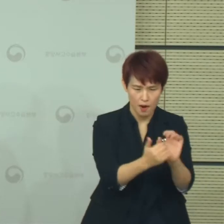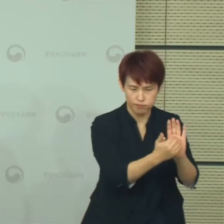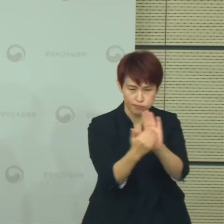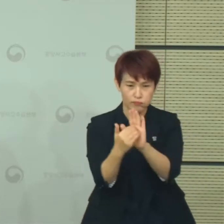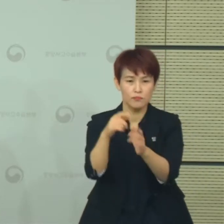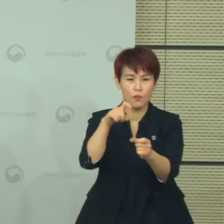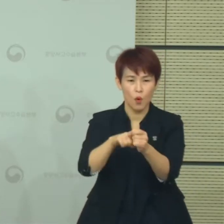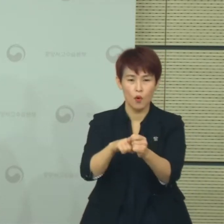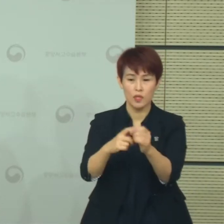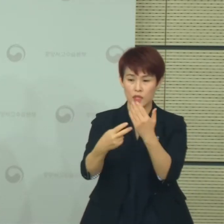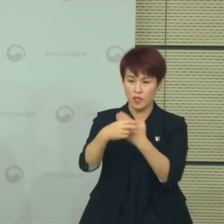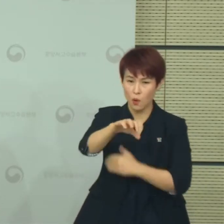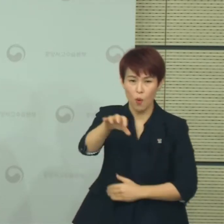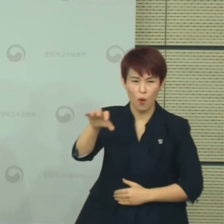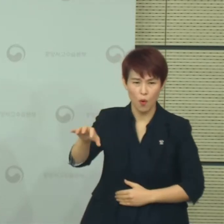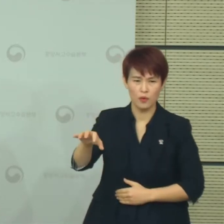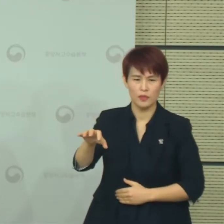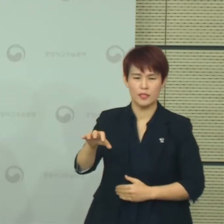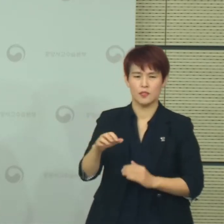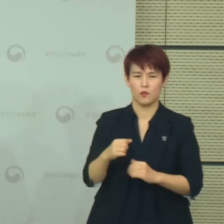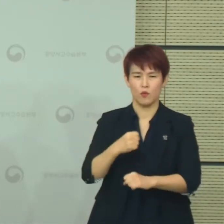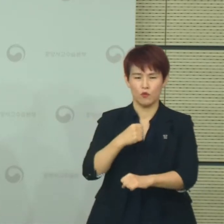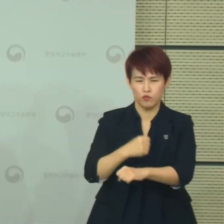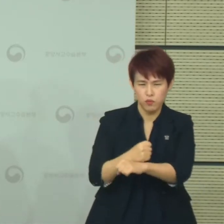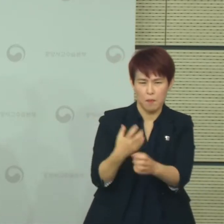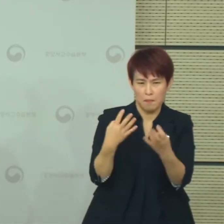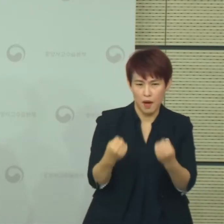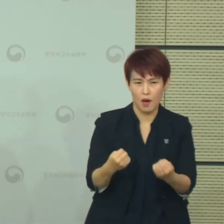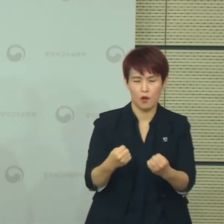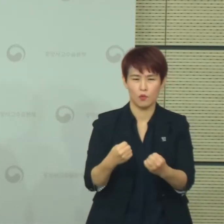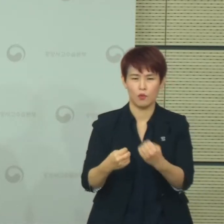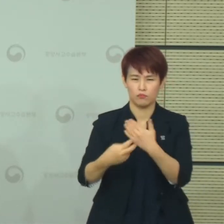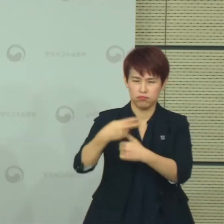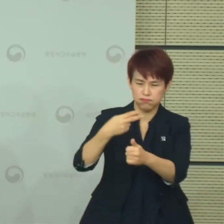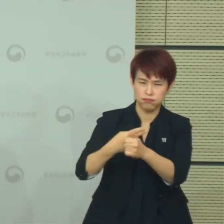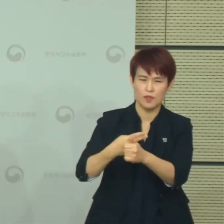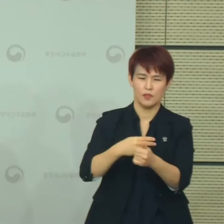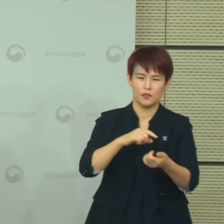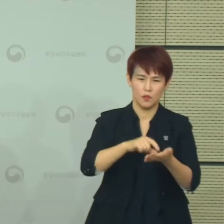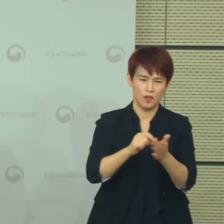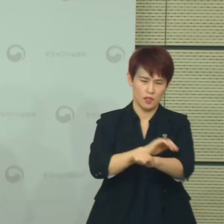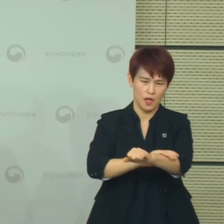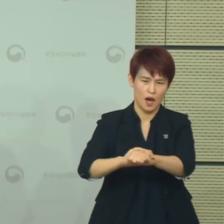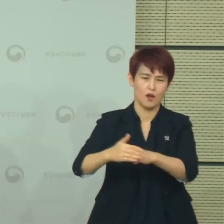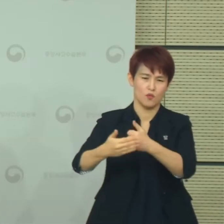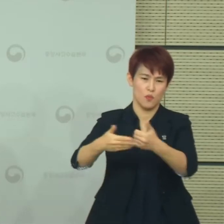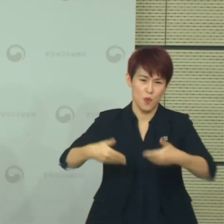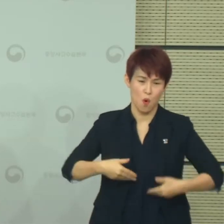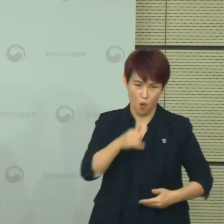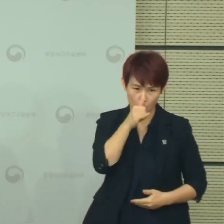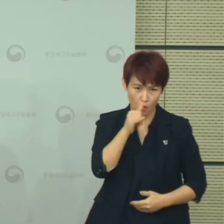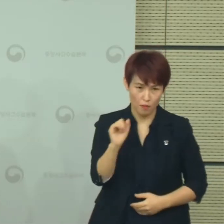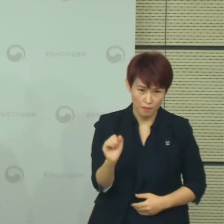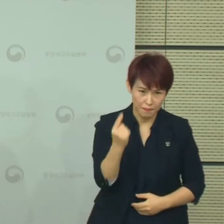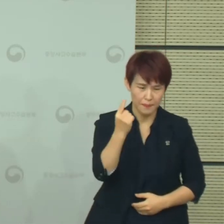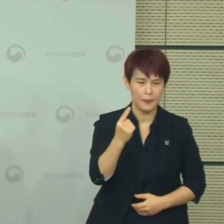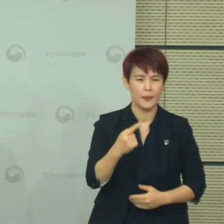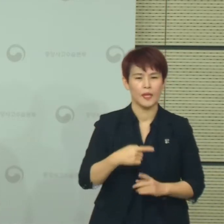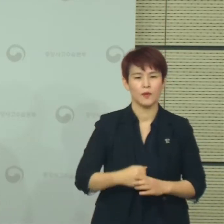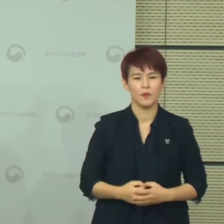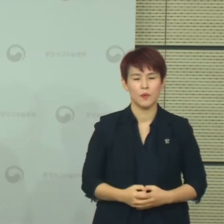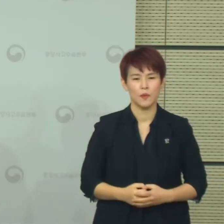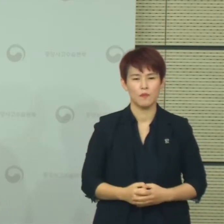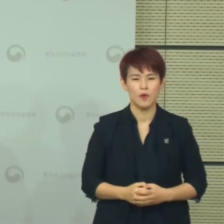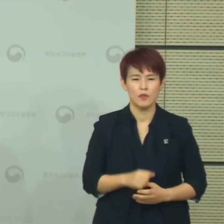위해 의료기관에서 인력과 시설을 적절히 재배치해야 하는 점 등을 고려해 이미 간호등급